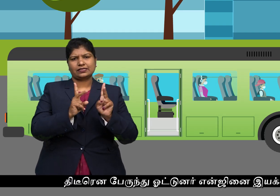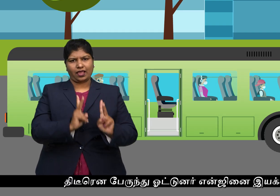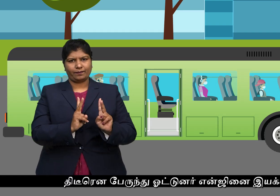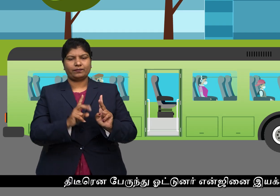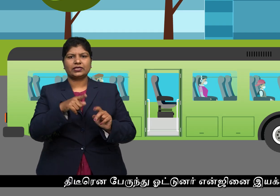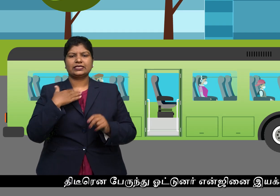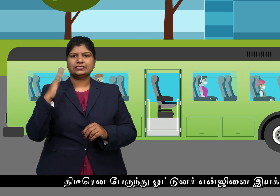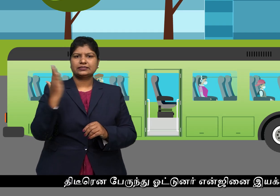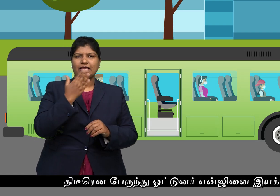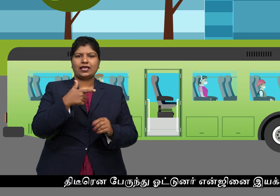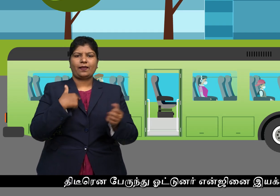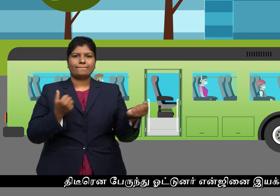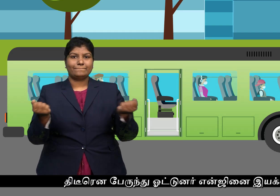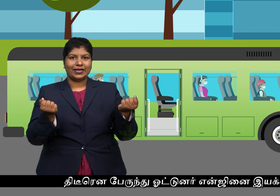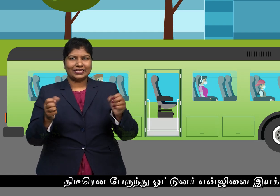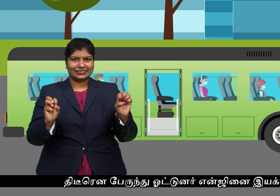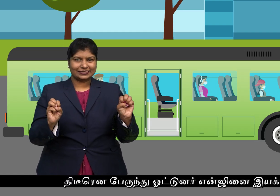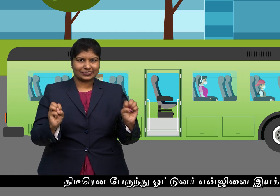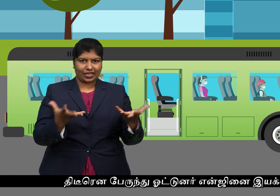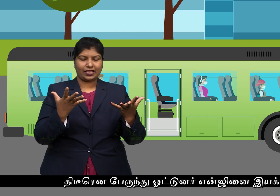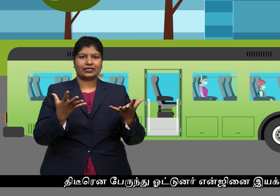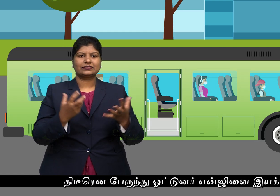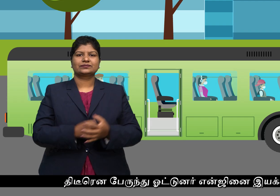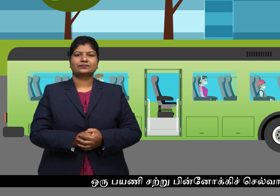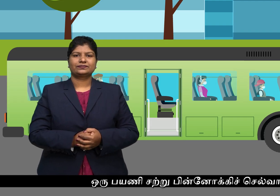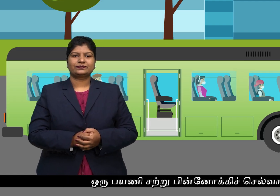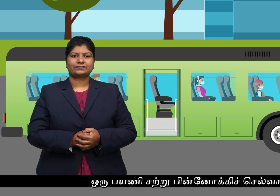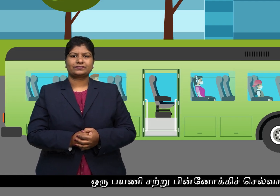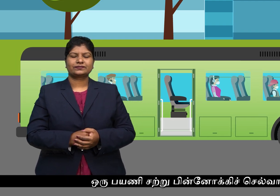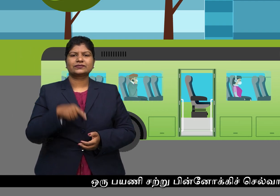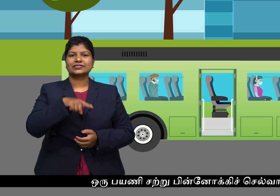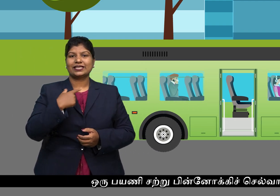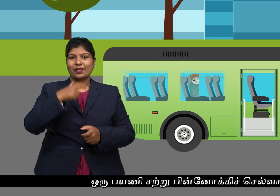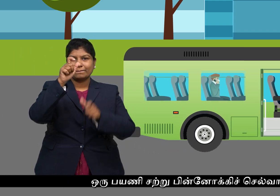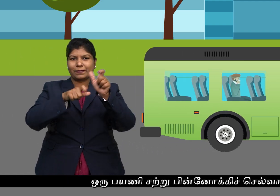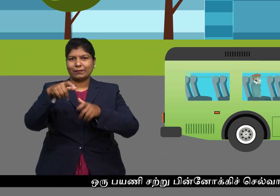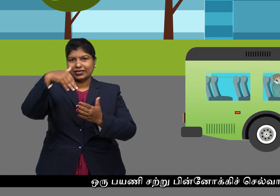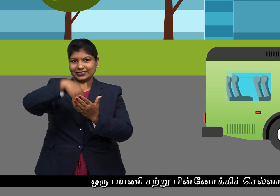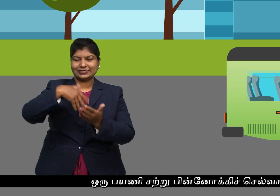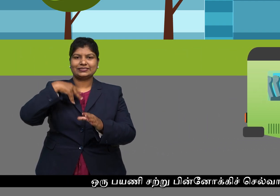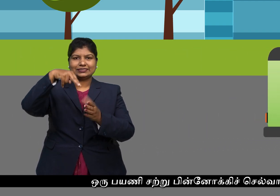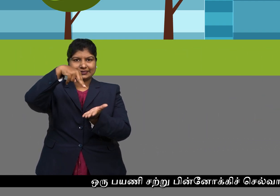திடீரென பேருந்து ஓட்டுநர் என்ஜினை இயக்கினால் ஒரு பயணி சற்று பின்னோக்கி செல்வார்.